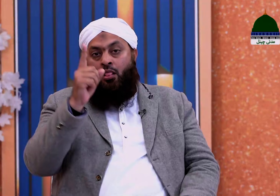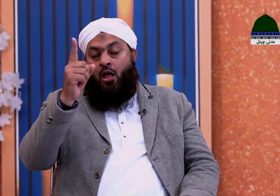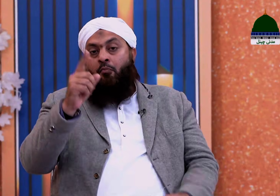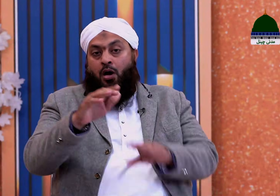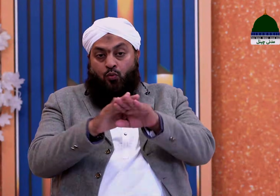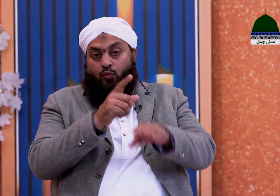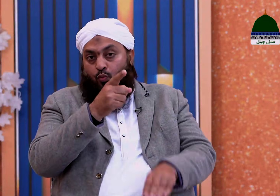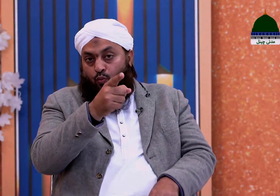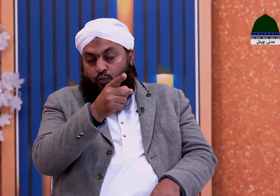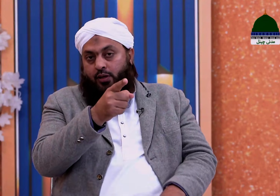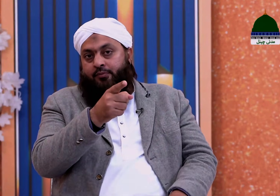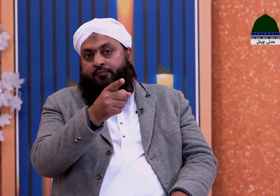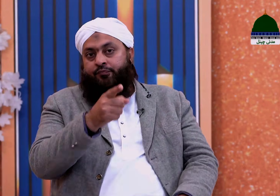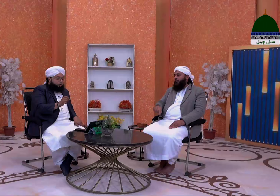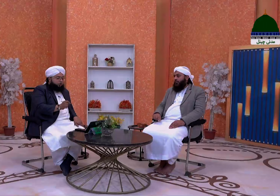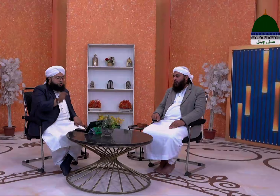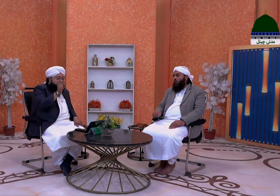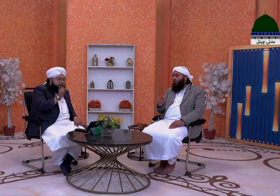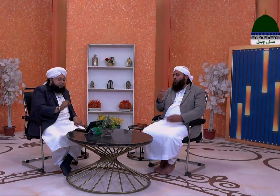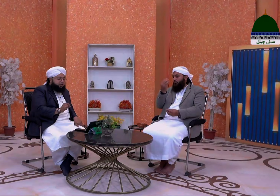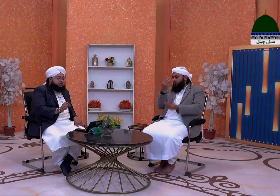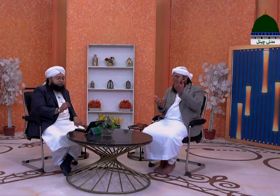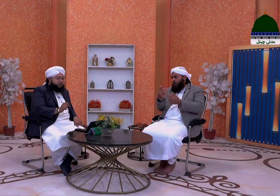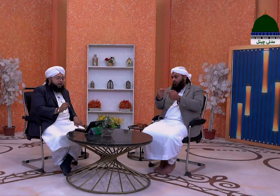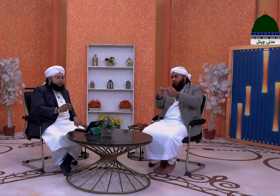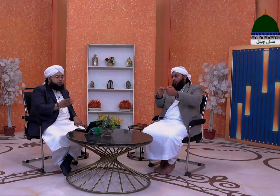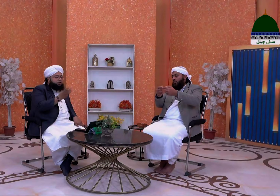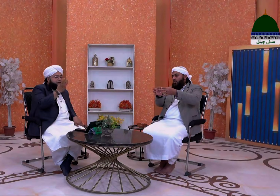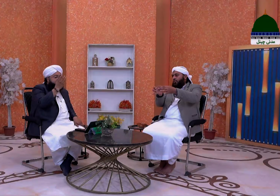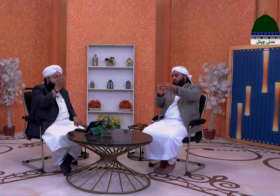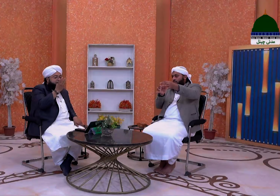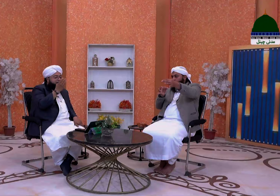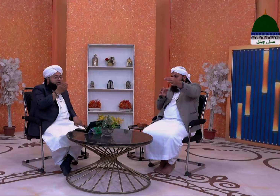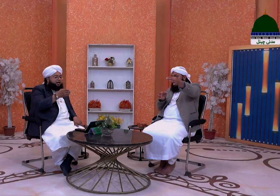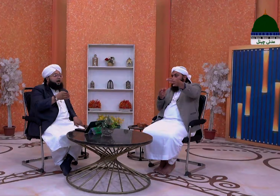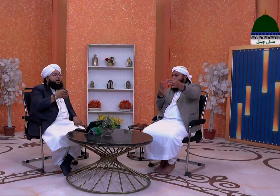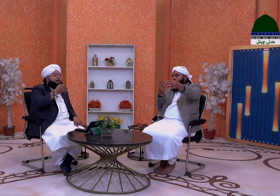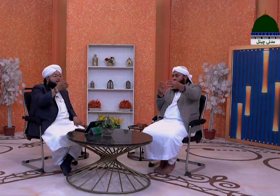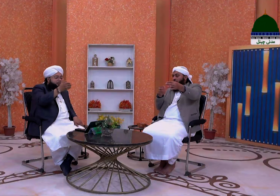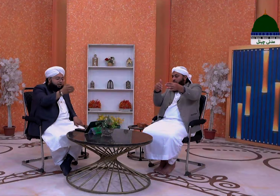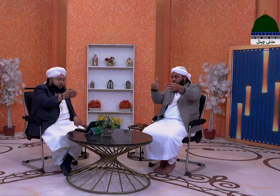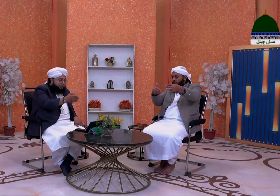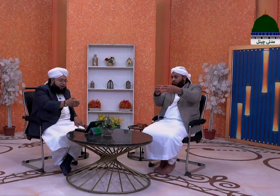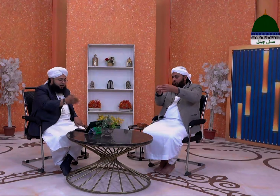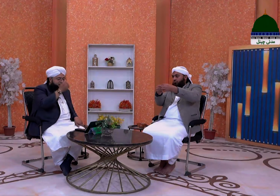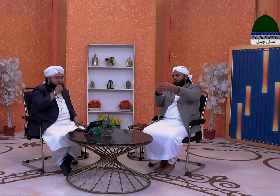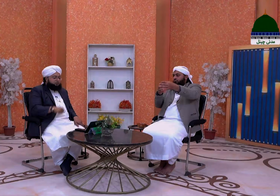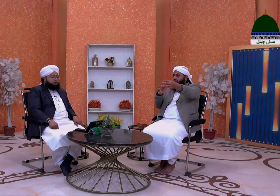گا، اللہ پاک اس کے اور جہنم کے درمیان 3 خندقیں حائل کر دے